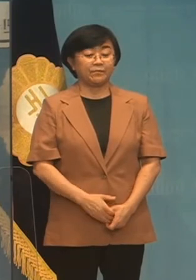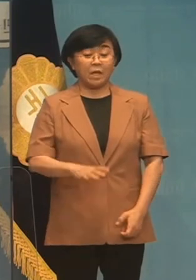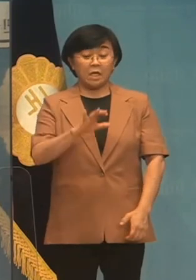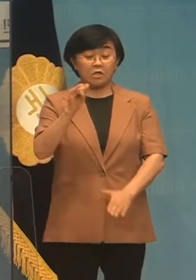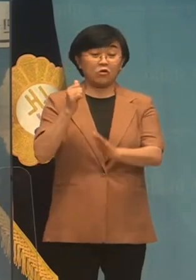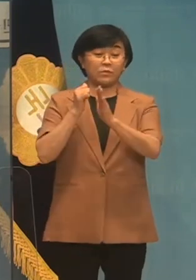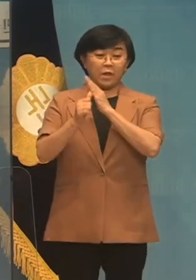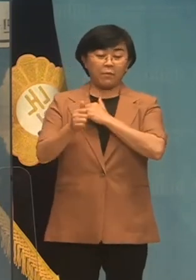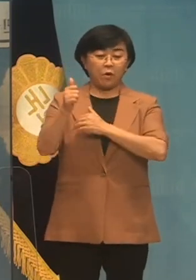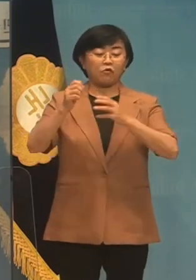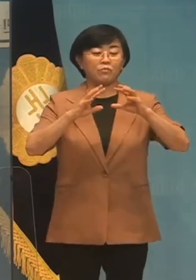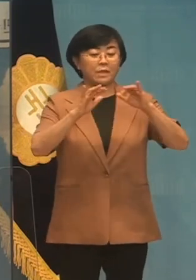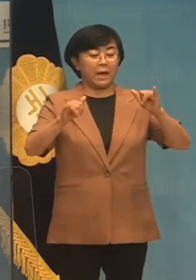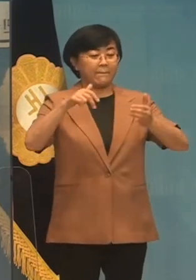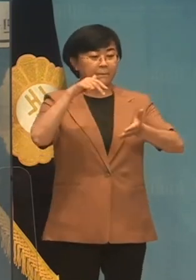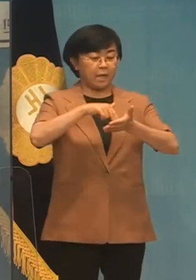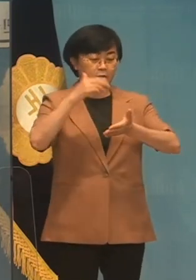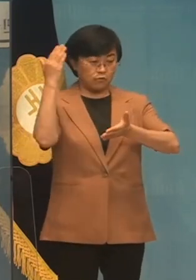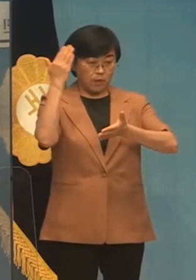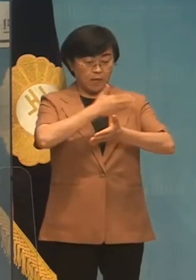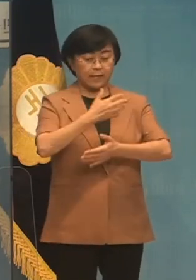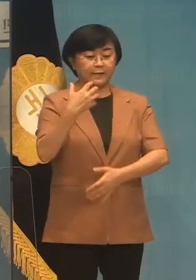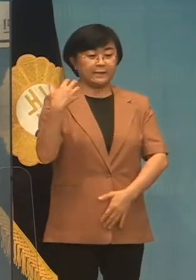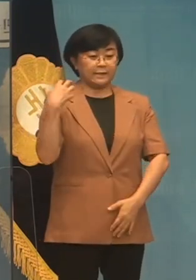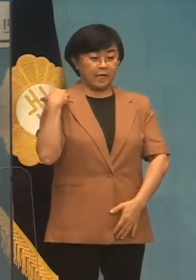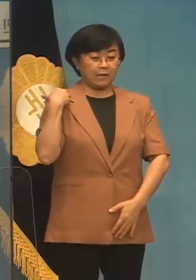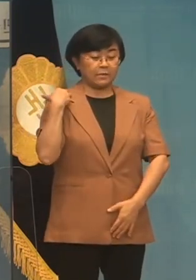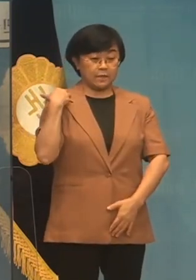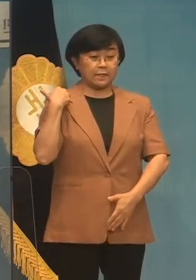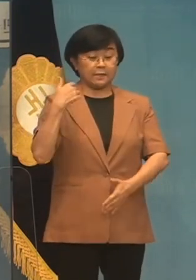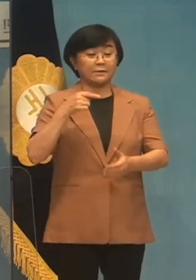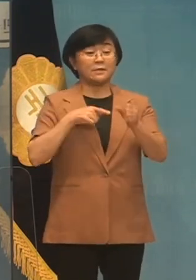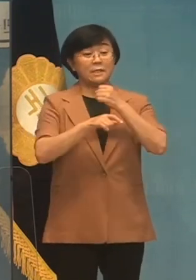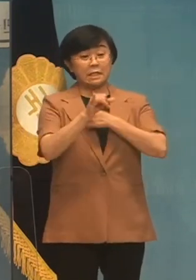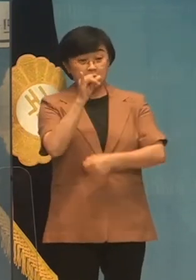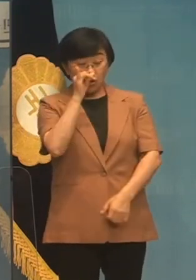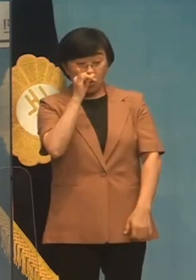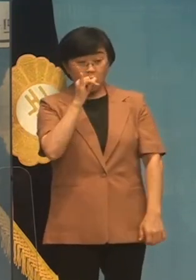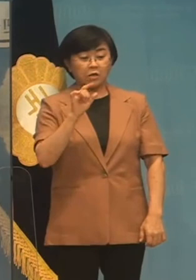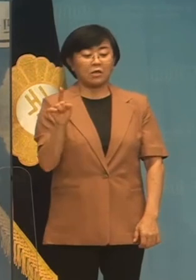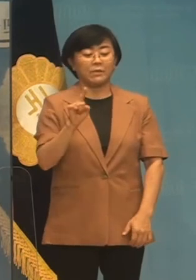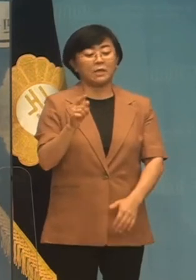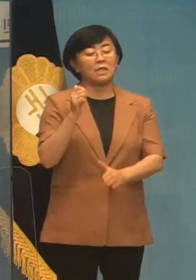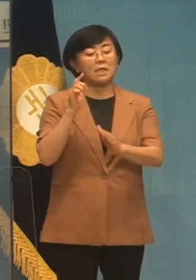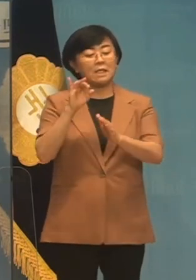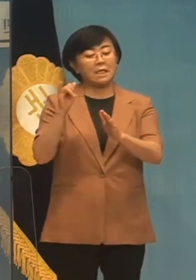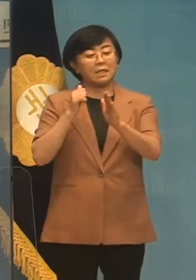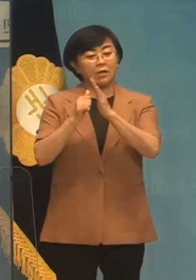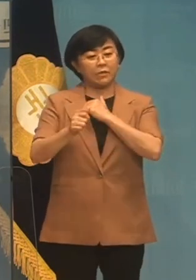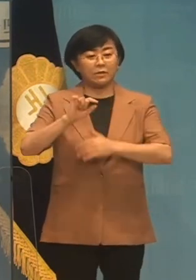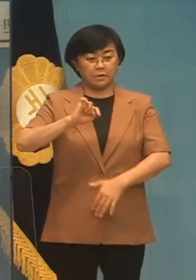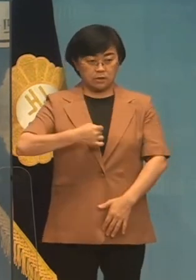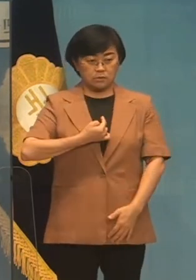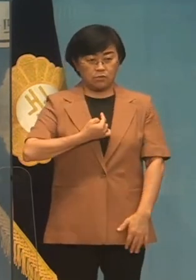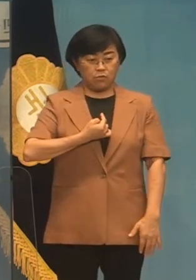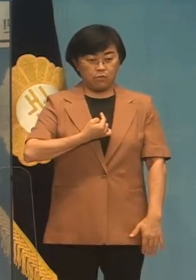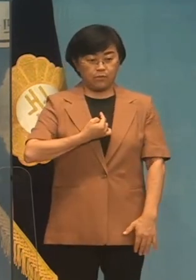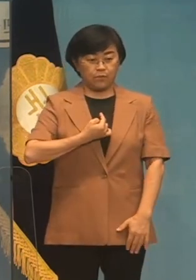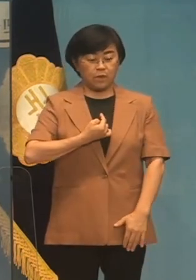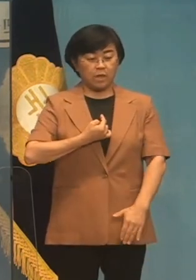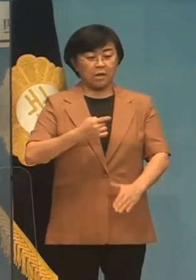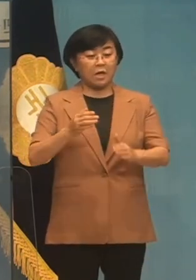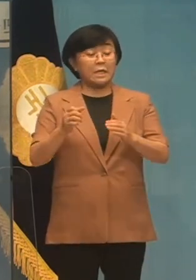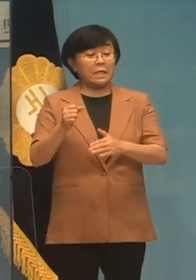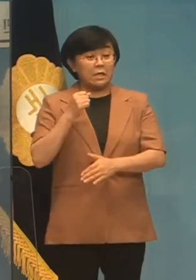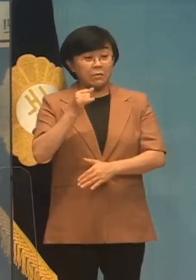이준석 대표가 국민 앞에 투명하게 책임질 의사가 있다면 이 대표는 스스로